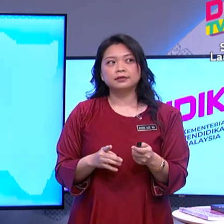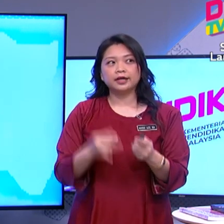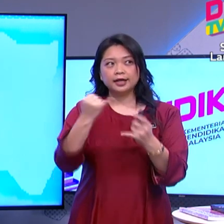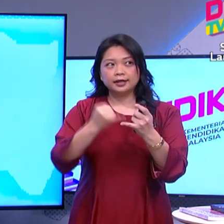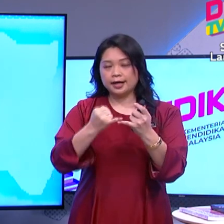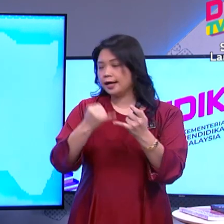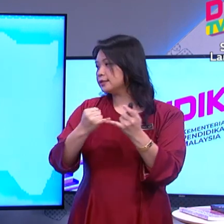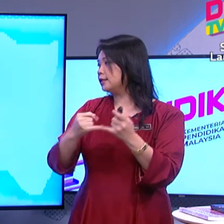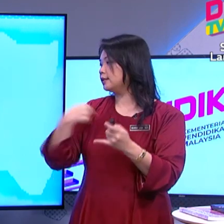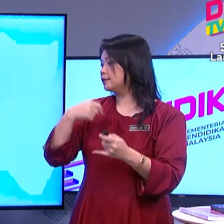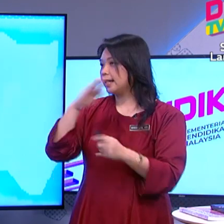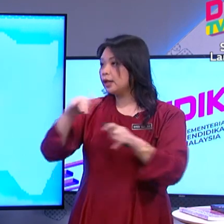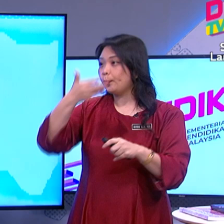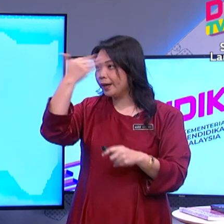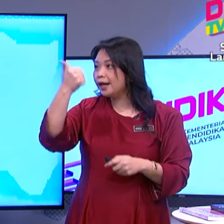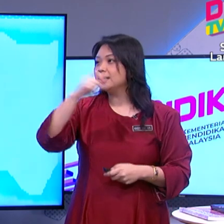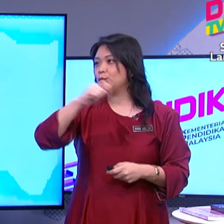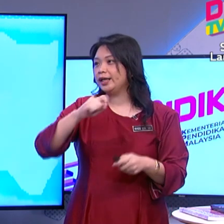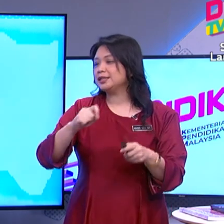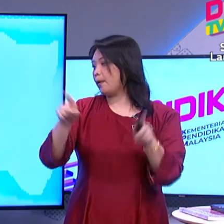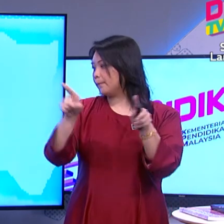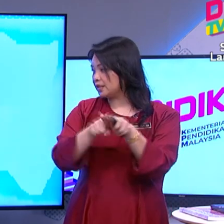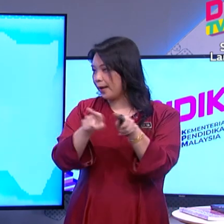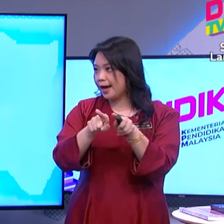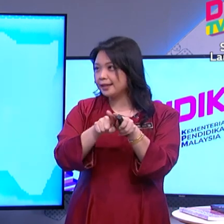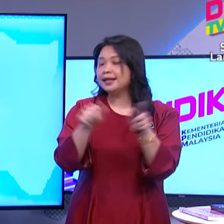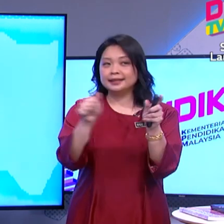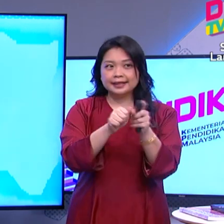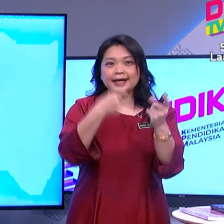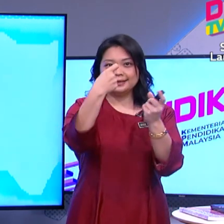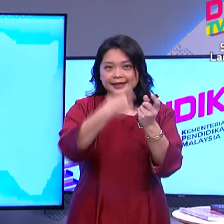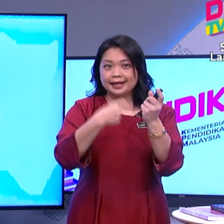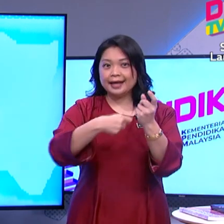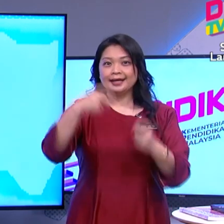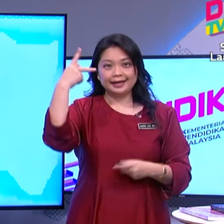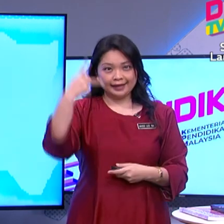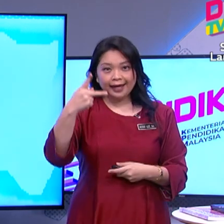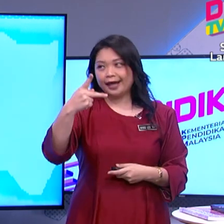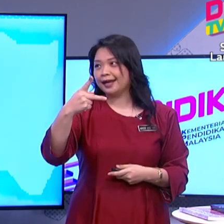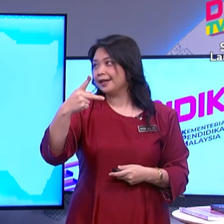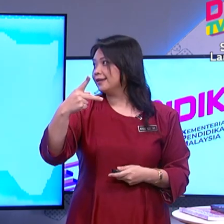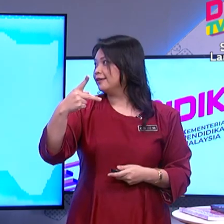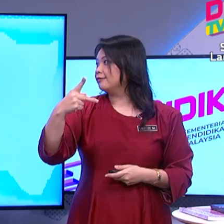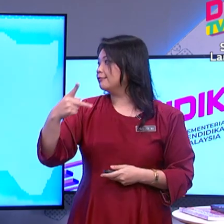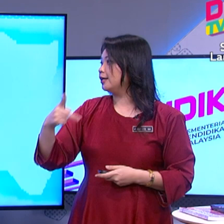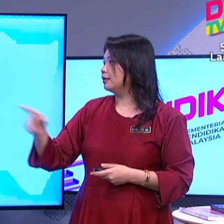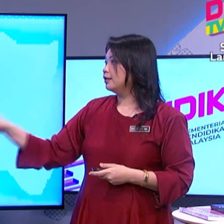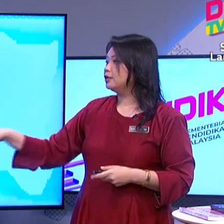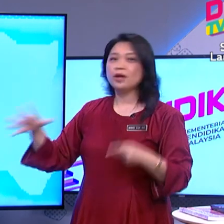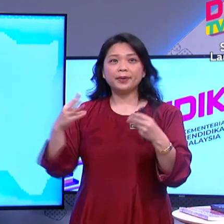Hai Keh la skit jangan lupa tulis persamaan dengan nilai cake-cake nih